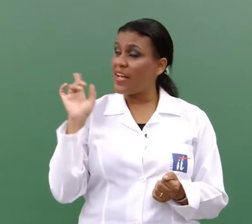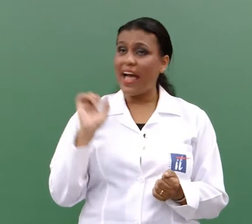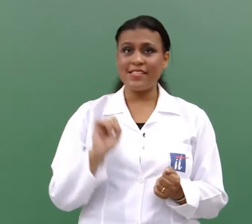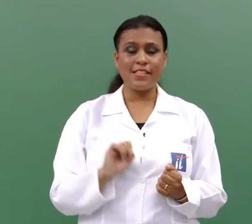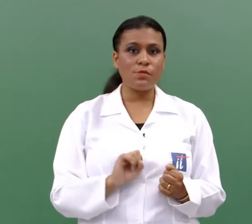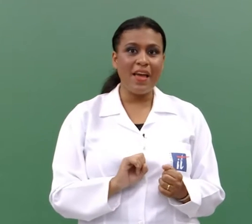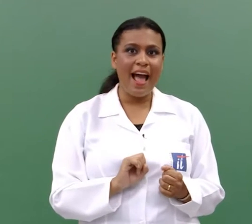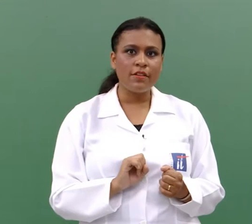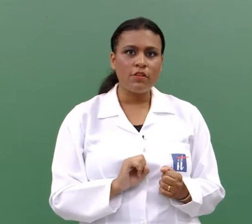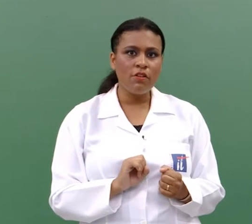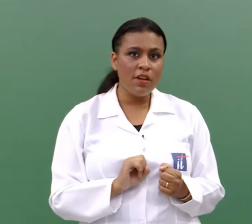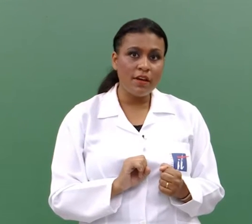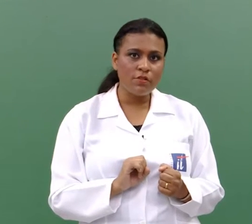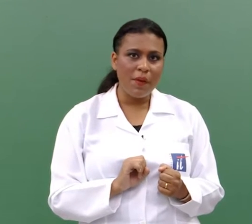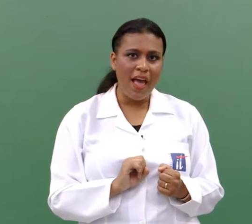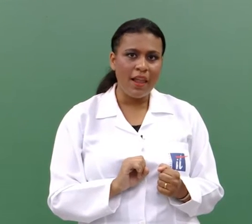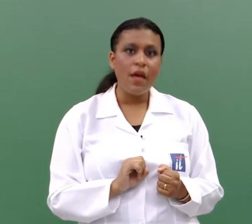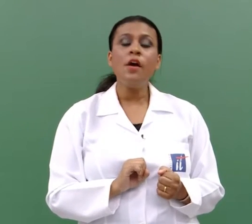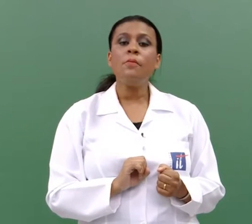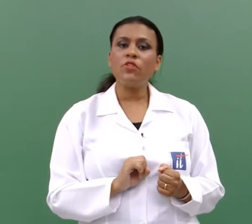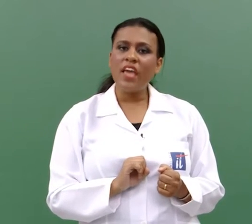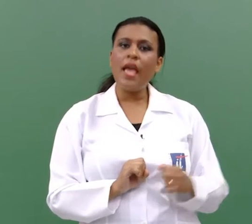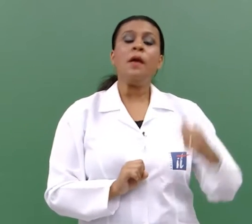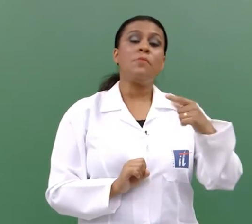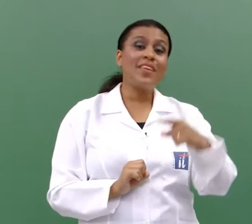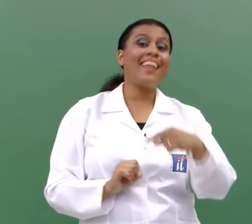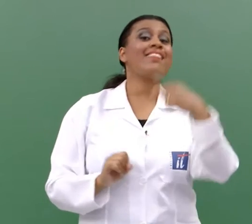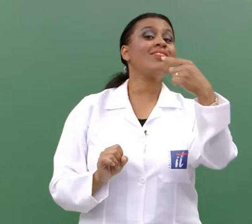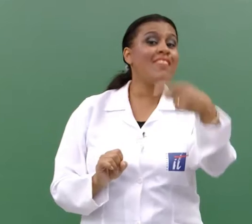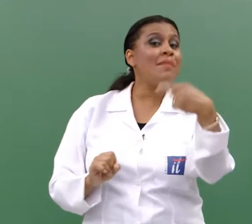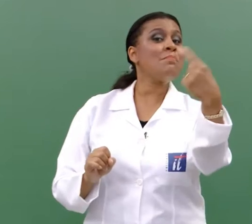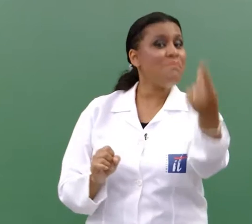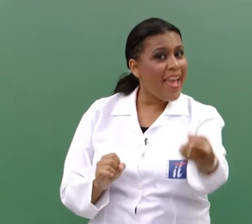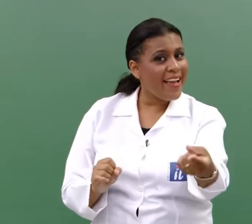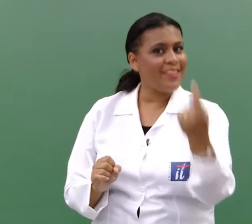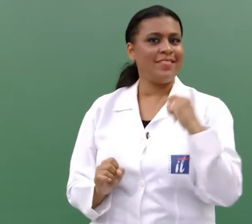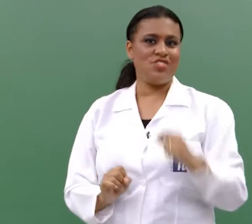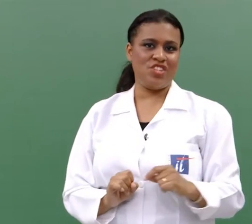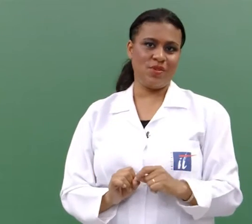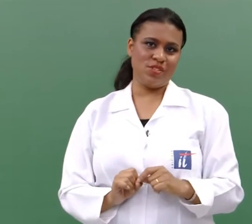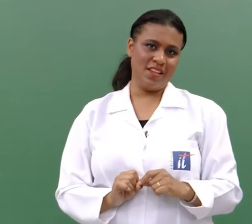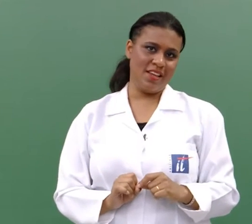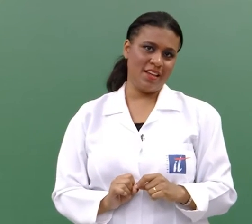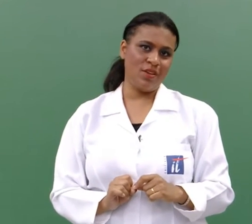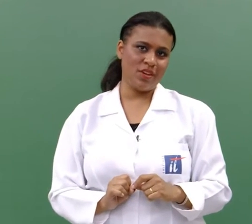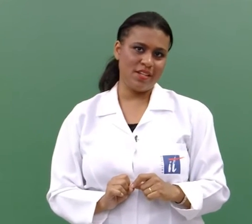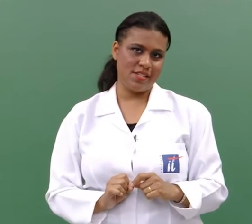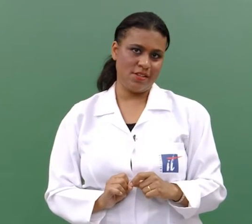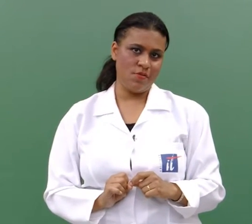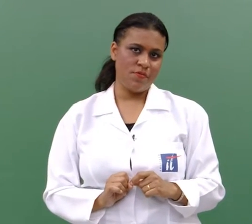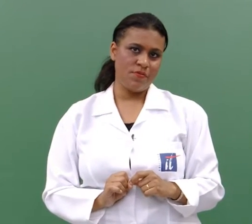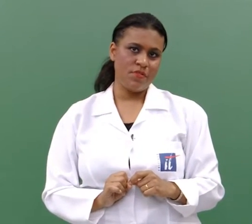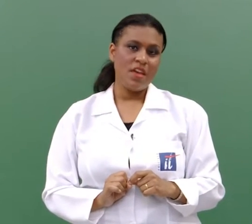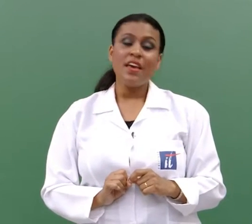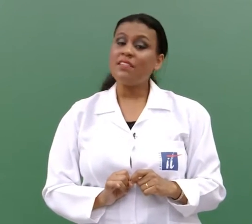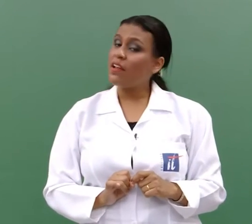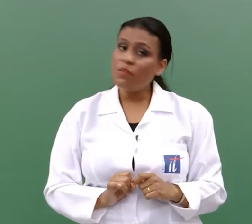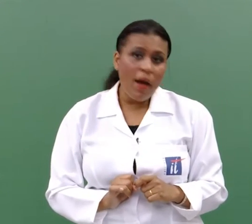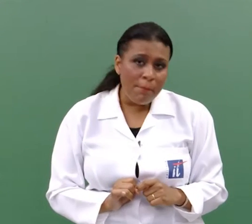lá desesperado, olhando para ela. Por quê? Porque ela também te auxilia na localização. Então, ela não é